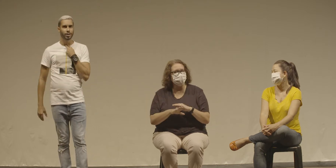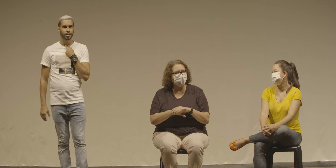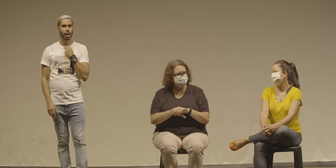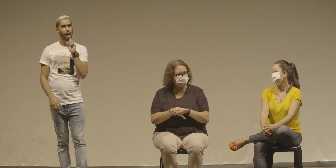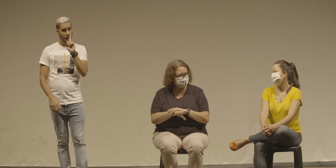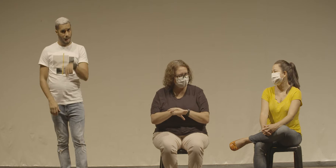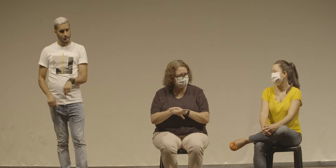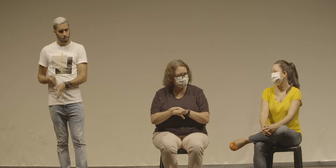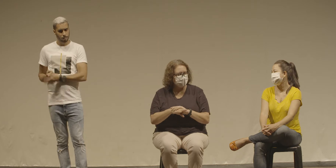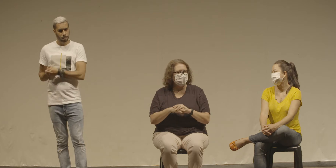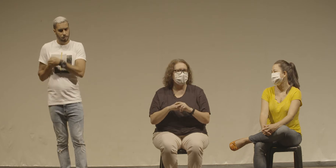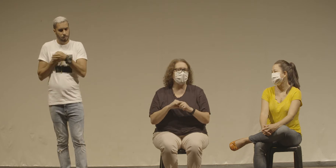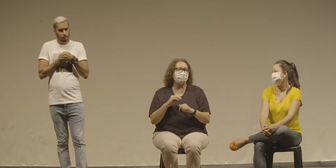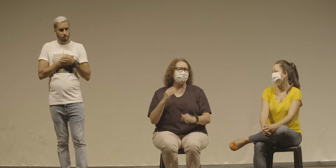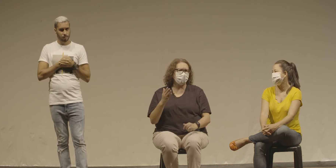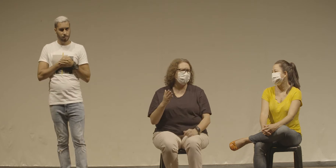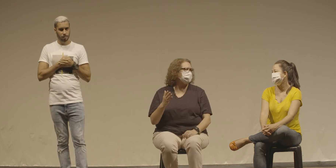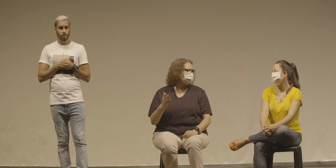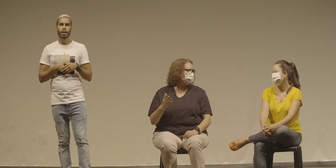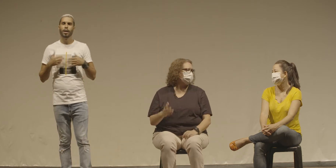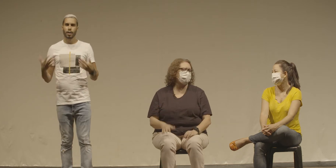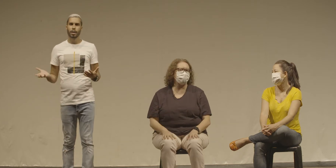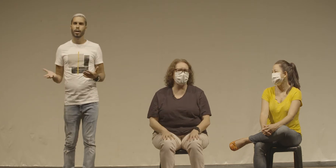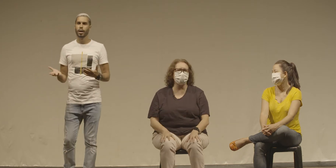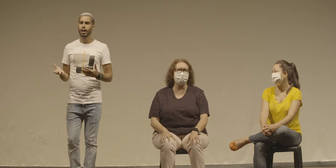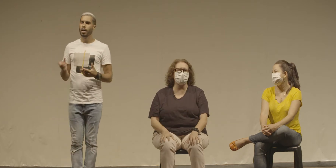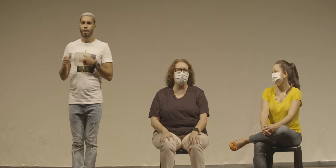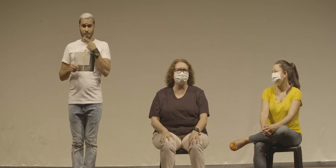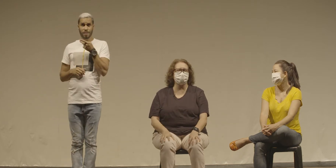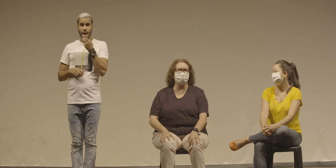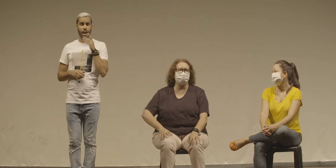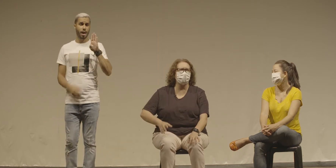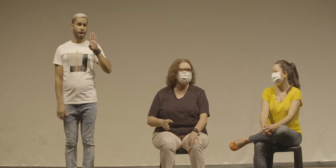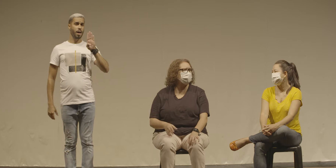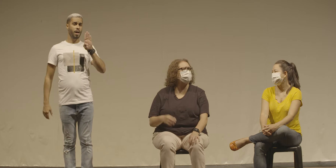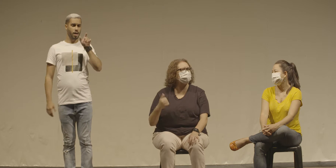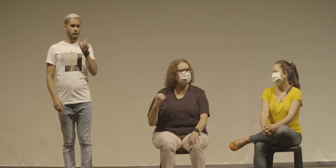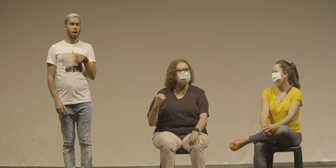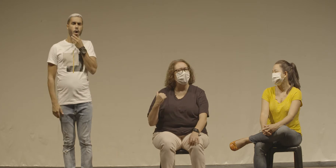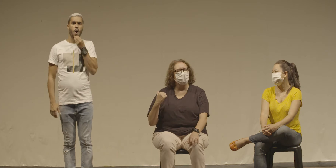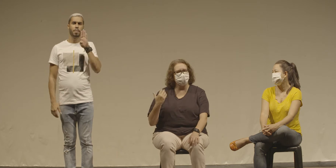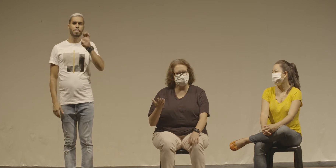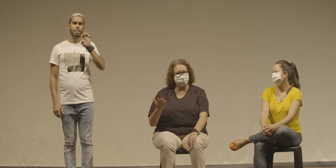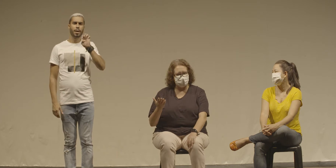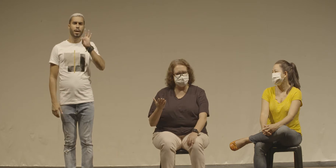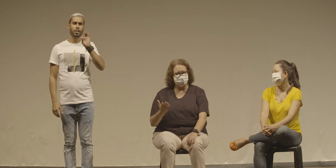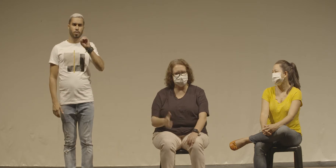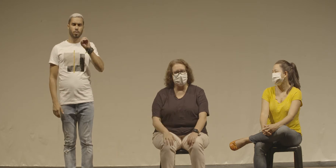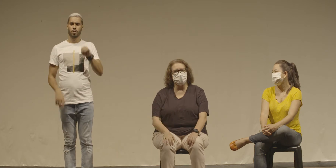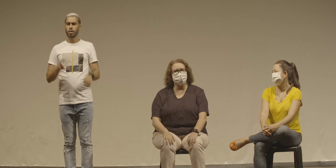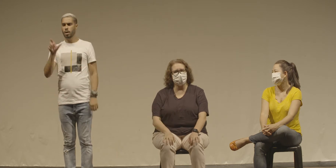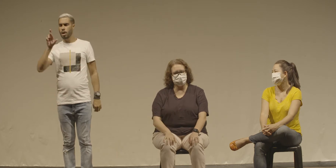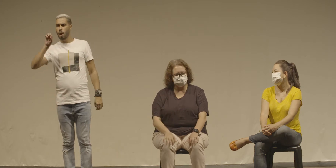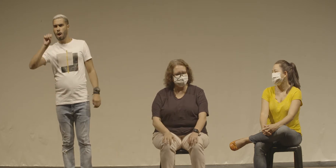fazia por debaixo dos panos. E aí ela conta a história do Bebeto e do Rosa Cruz, que são dois